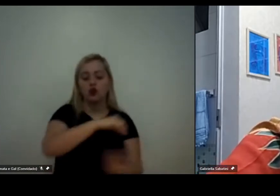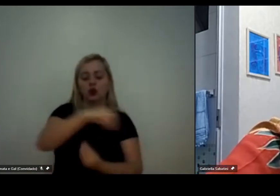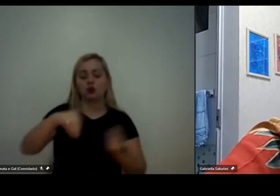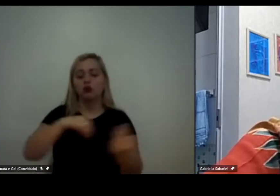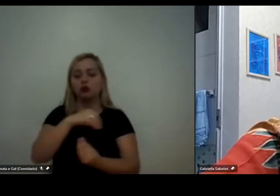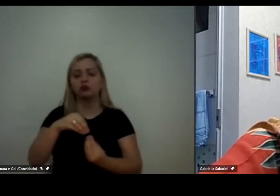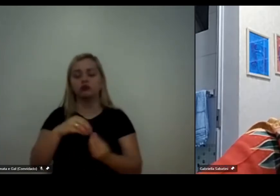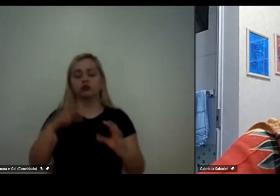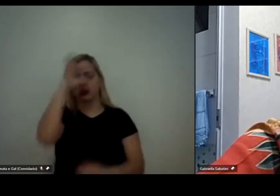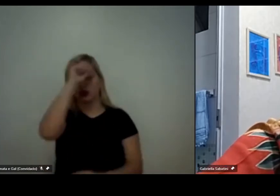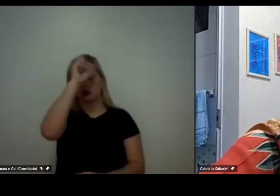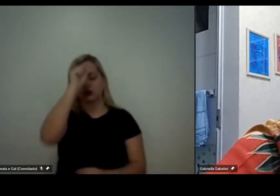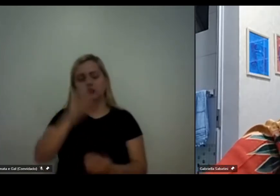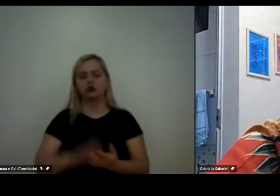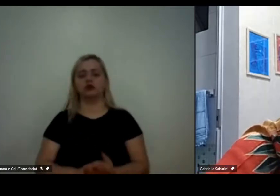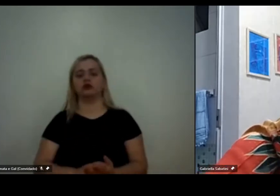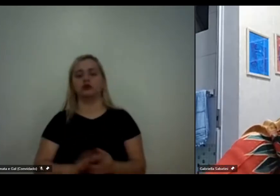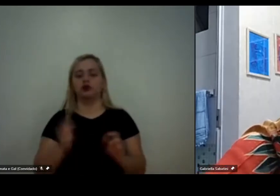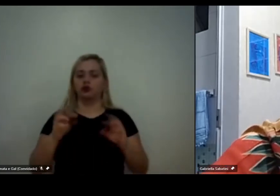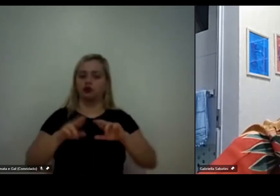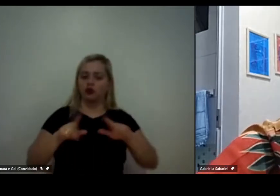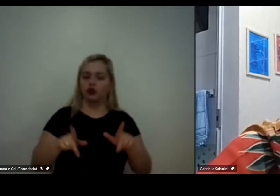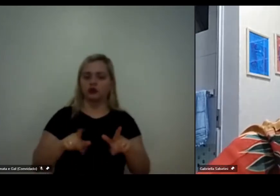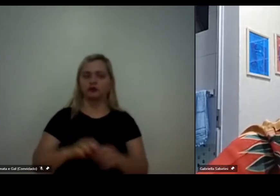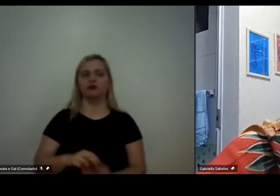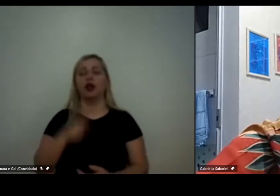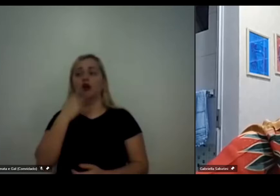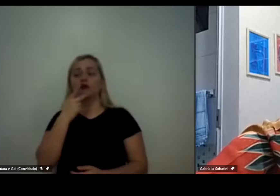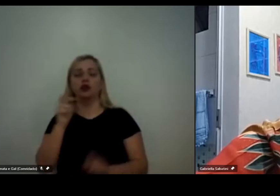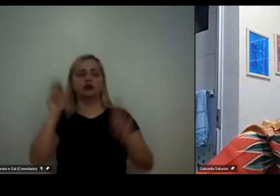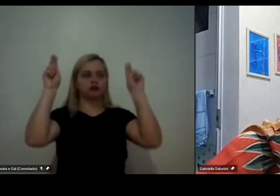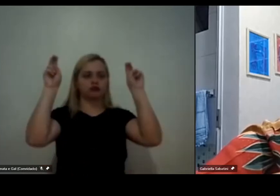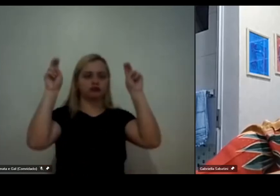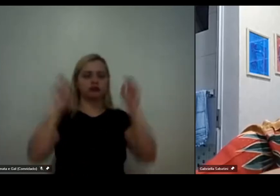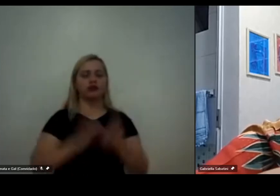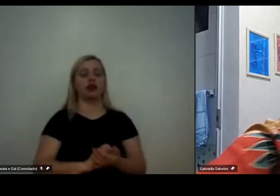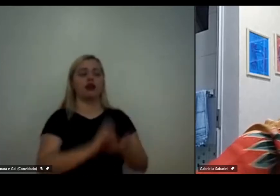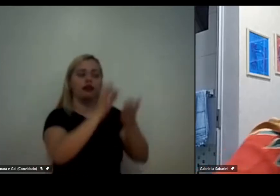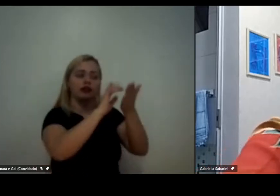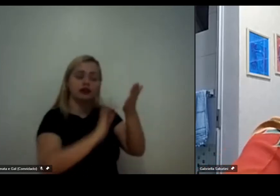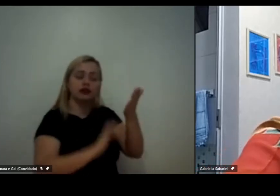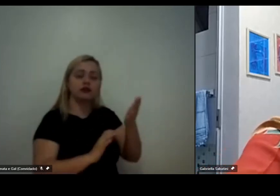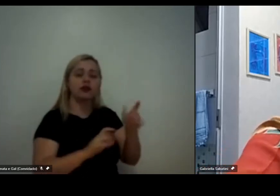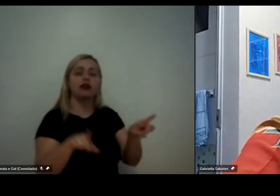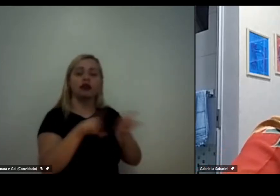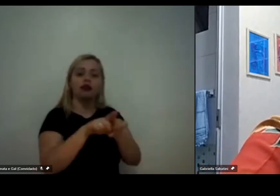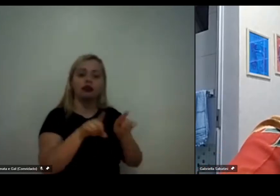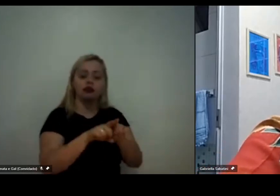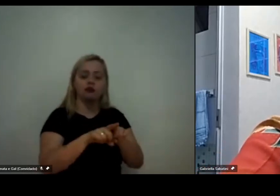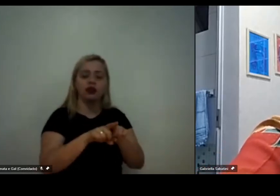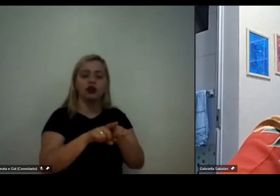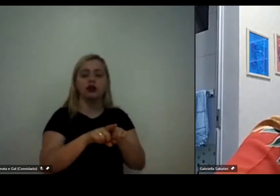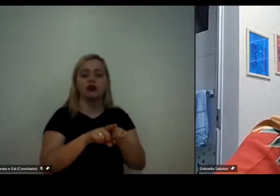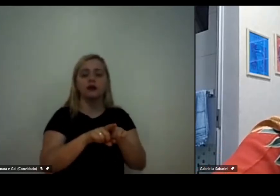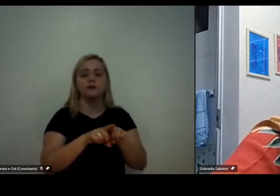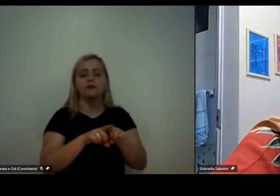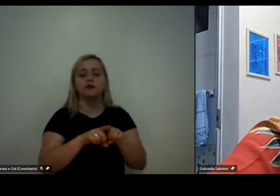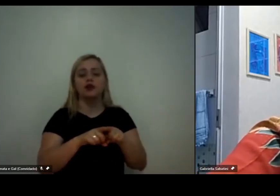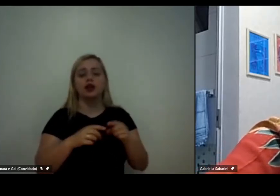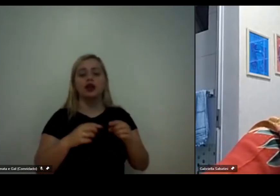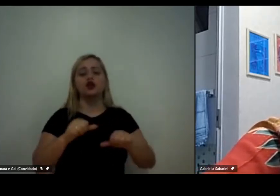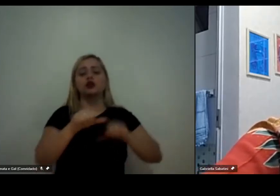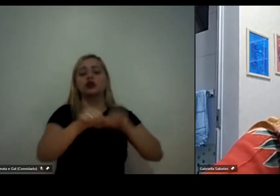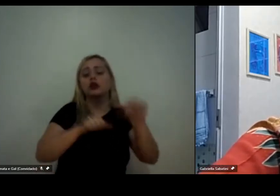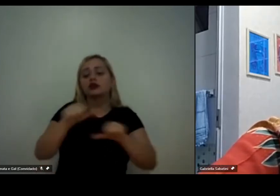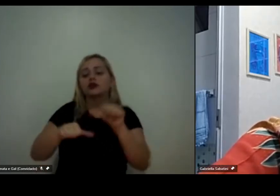violável. E como dizem por aí, abre aspas, escrever-se é, portanto, um modo de